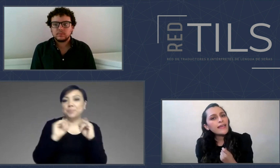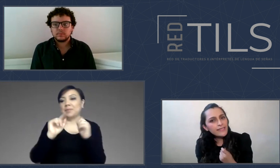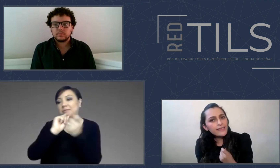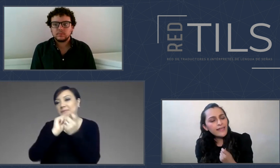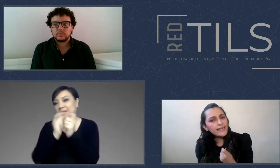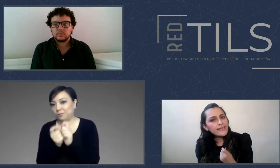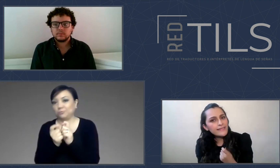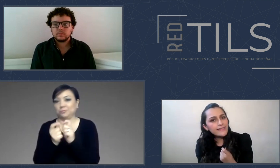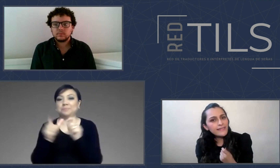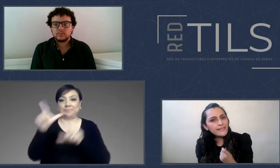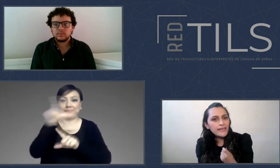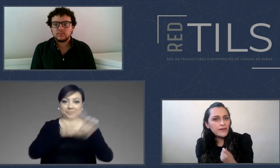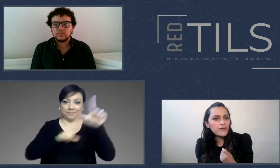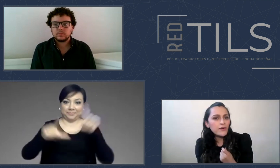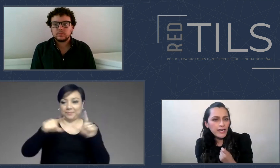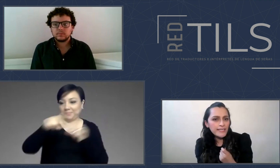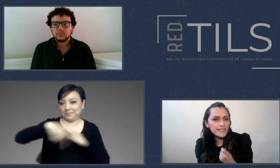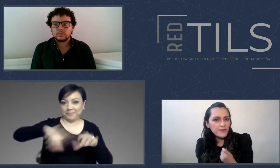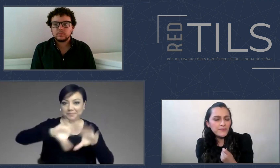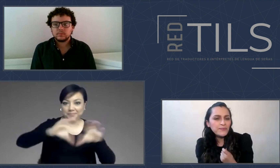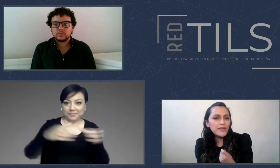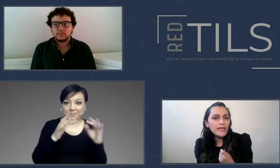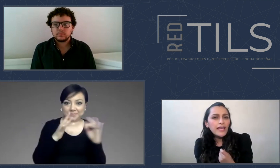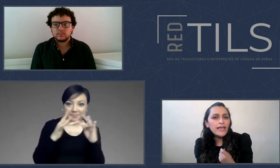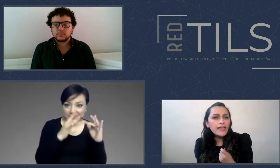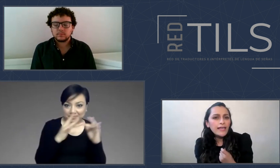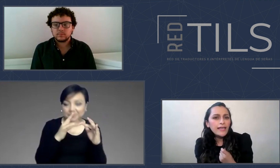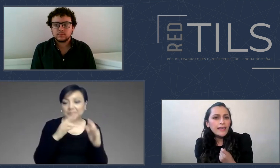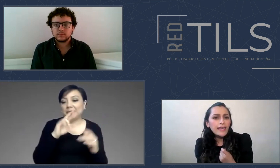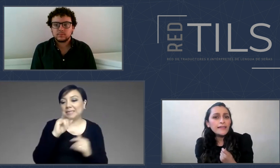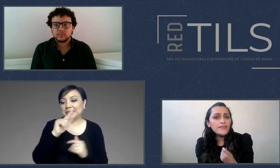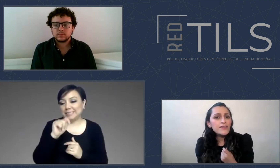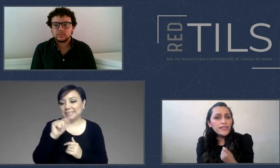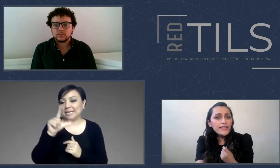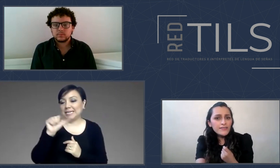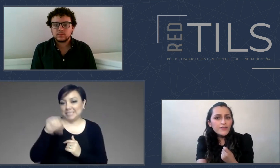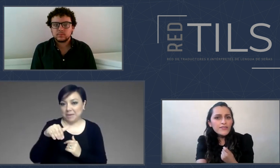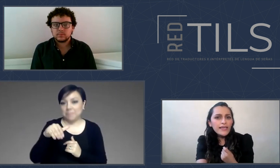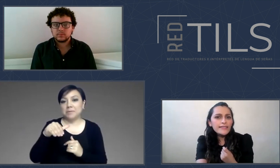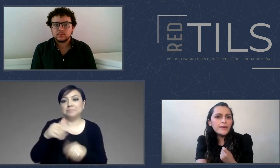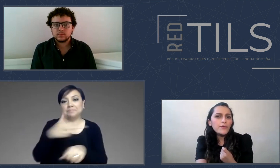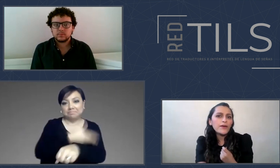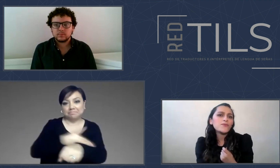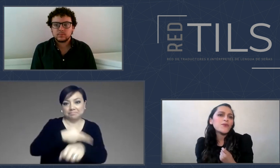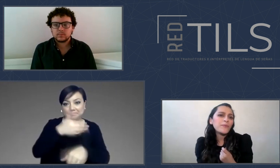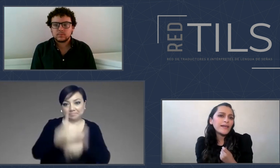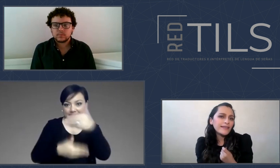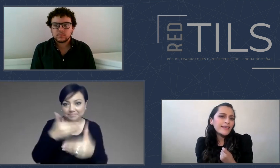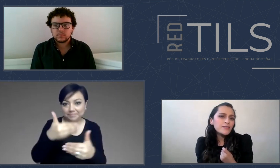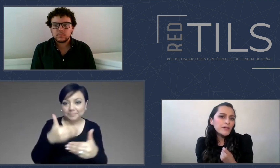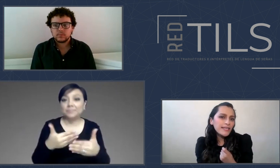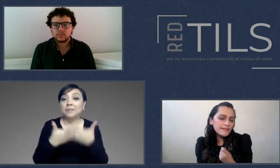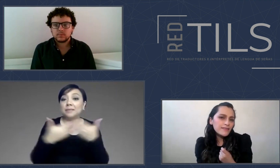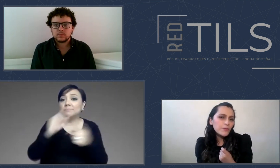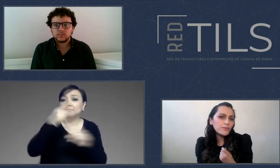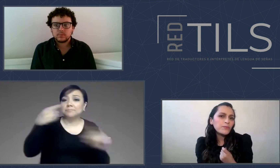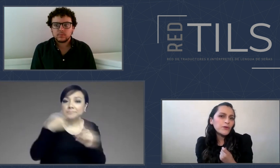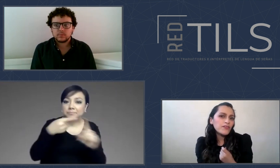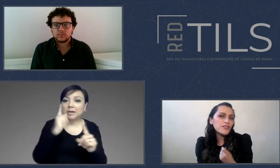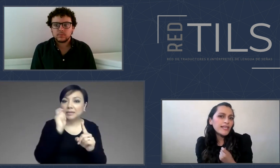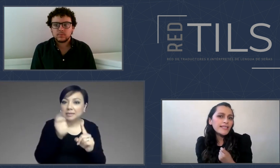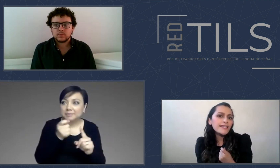la RIT LS tiene organizado. La intención de estos es que podamos compartir experiencias